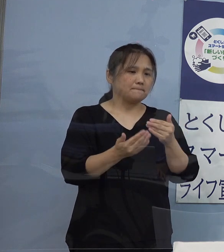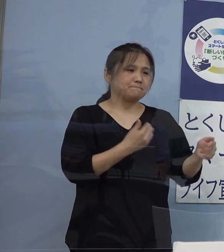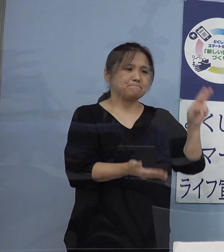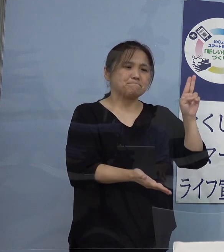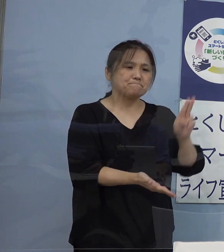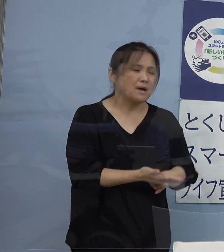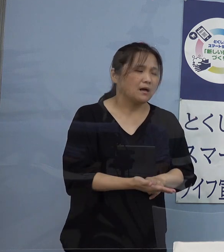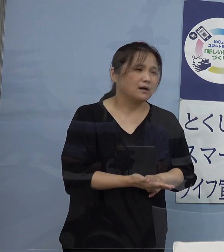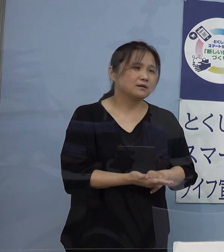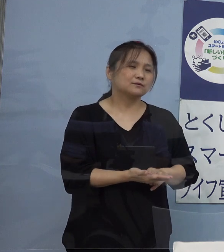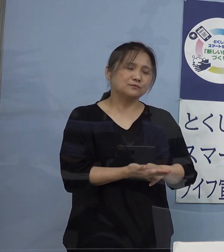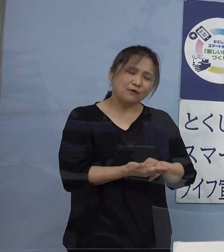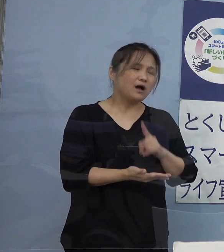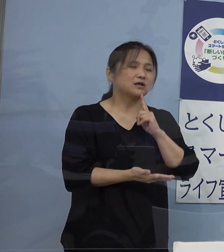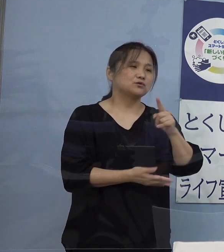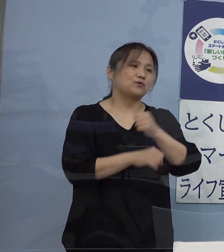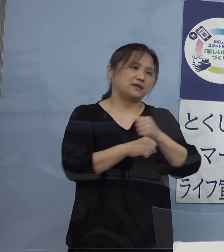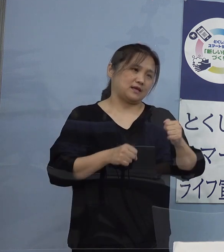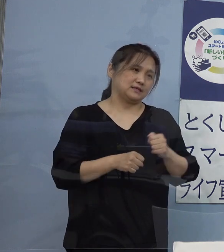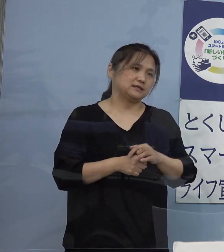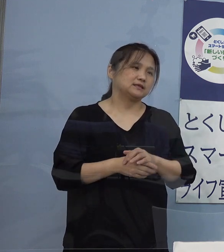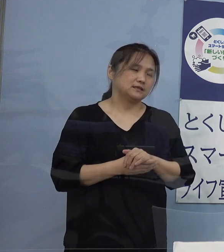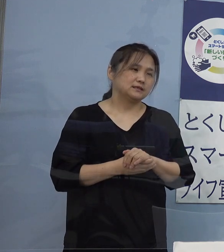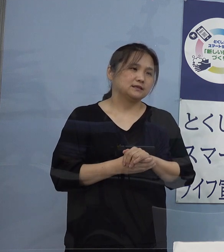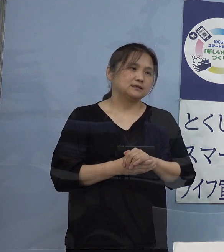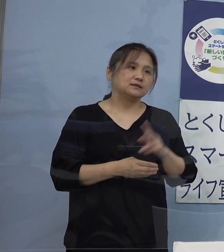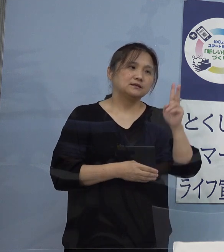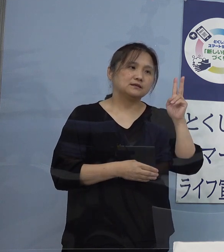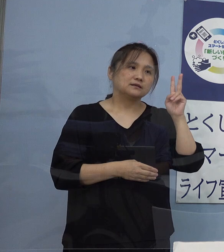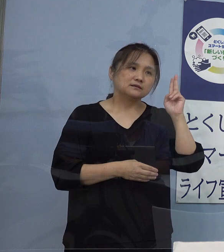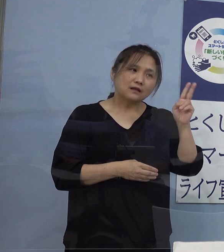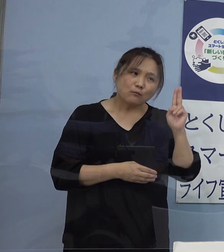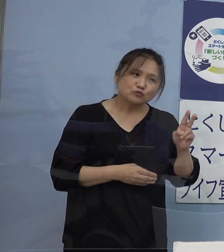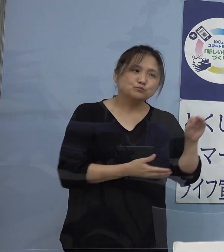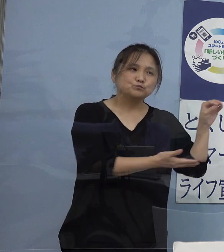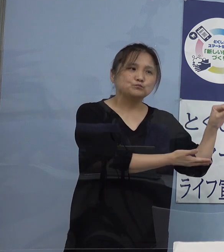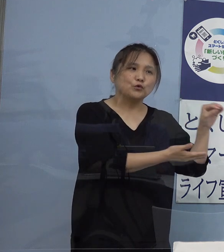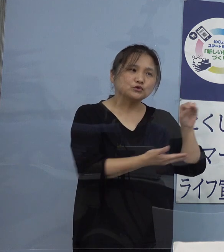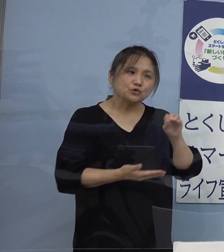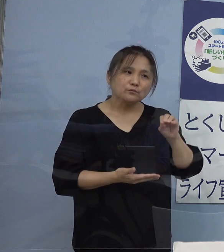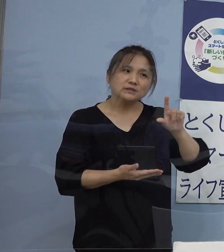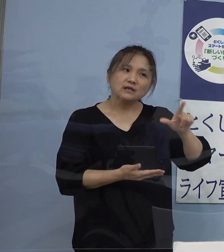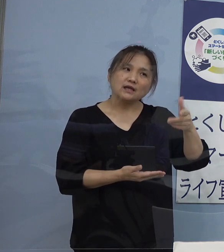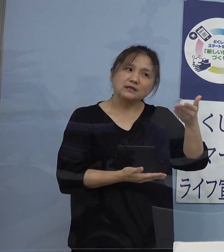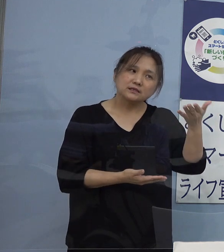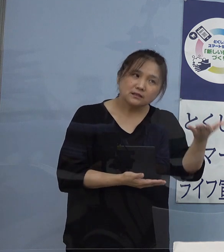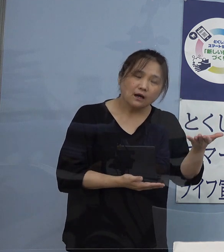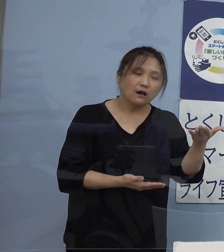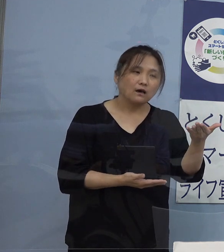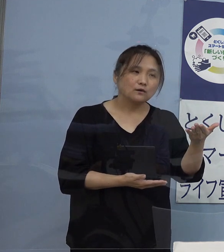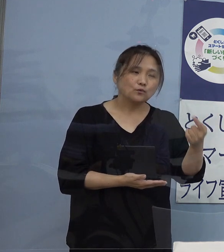るというところまでは言えないんですが、おそらく持ち込みではないだろうかと。